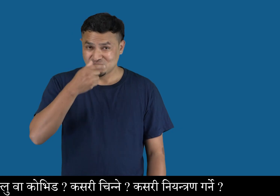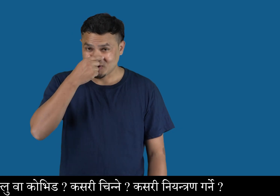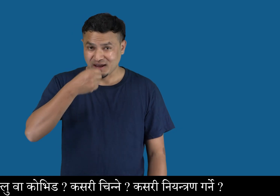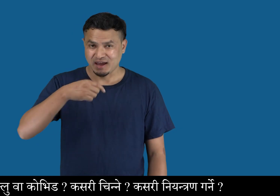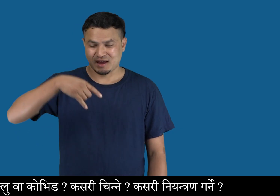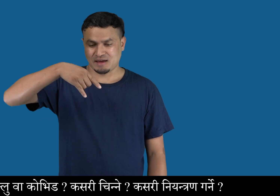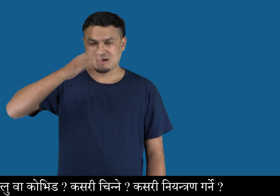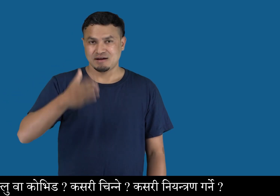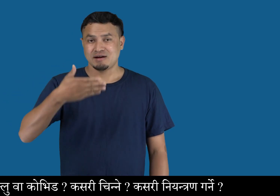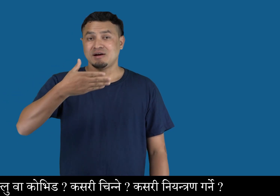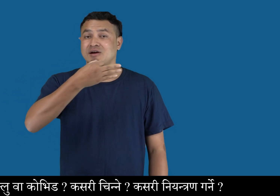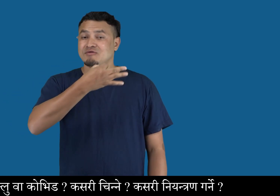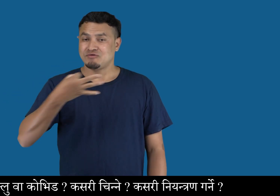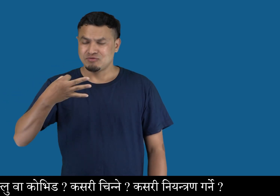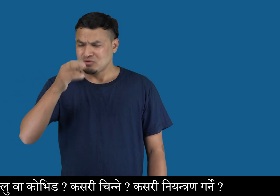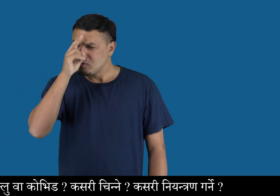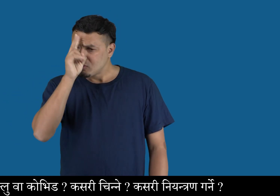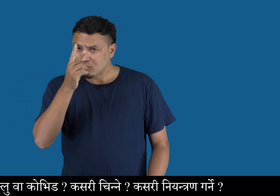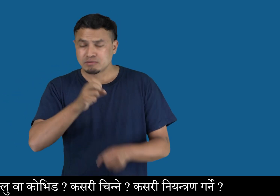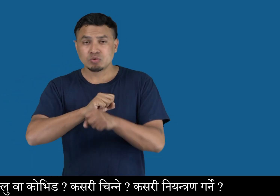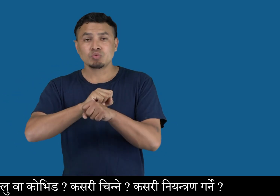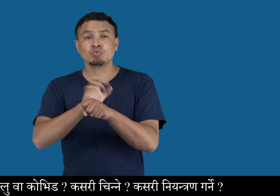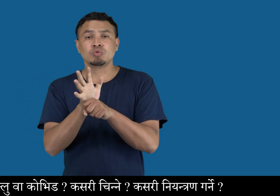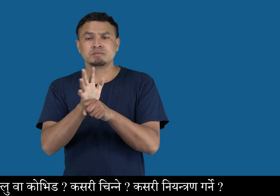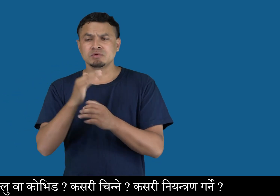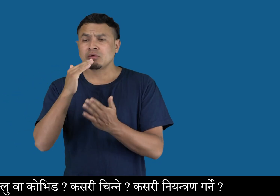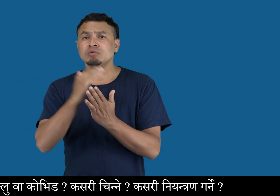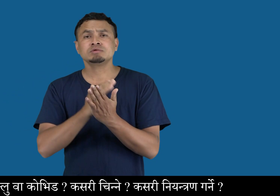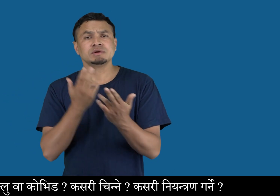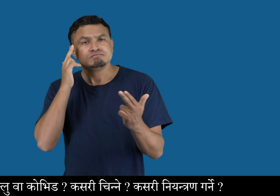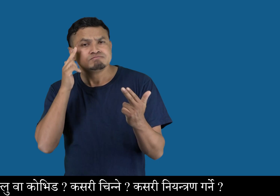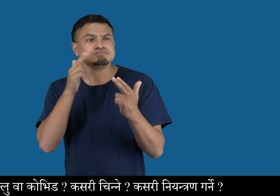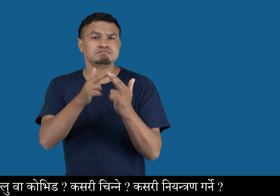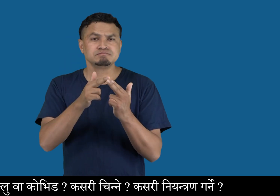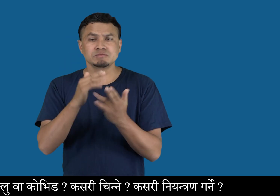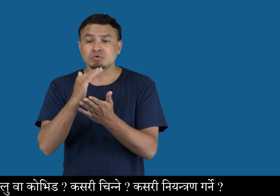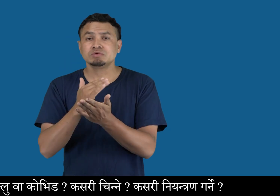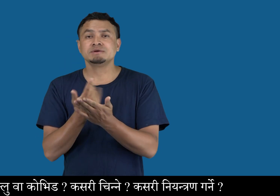रुघा, फ्लू वा कोभिड कसरी चिन्ने, कसरी नियन्त्रण गर्ने?